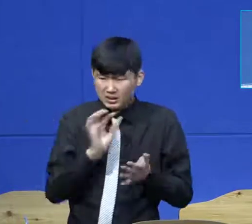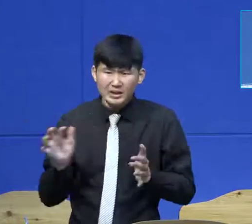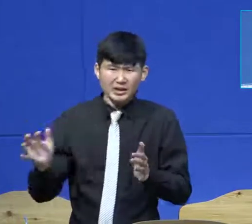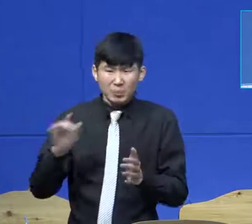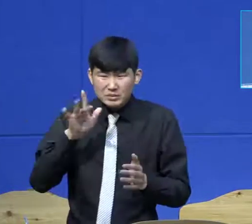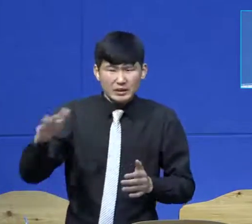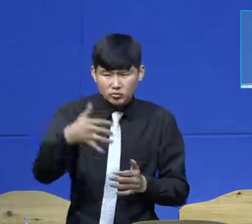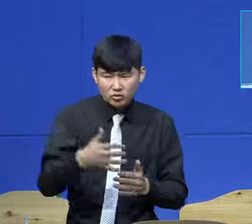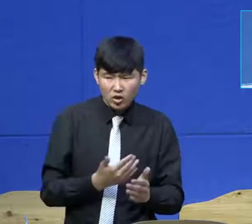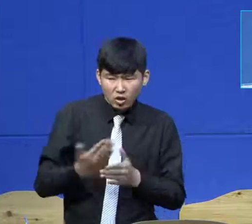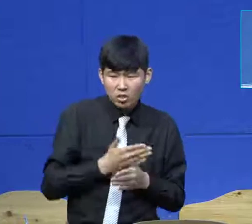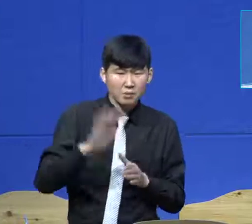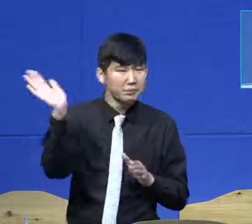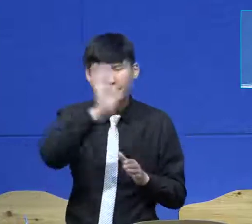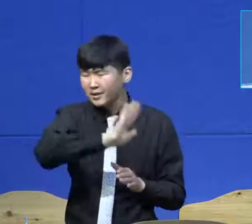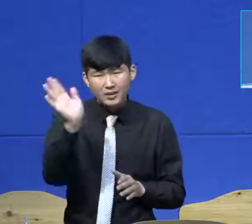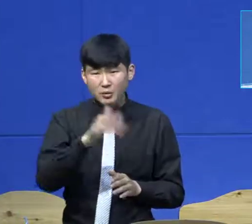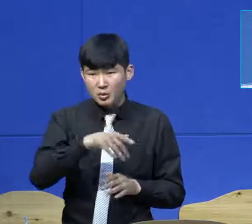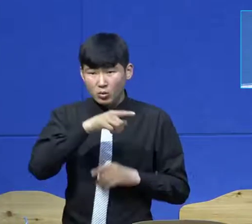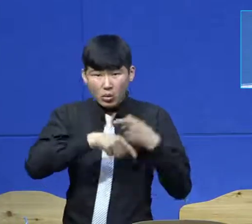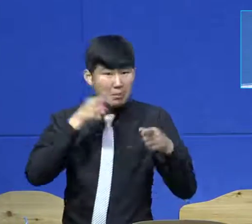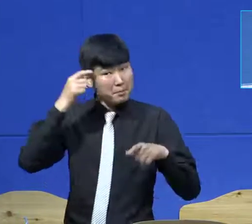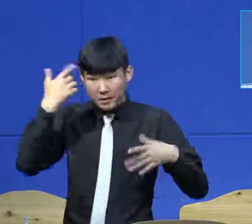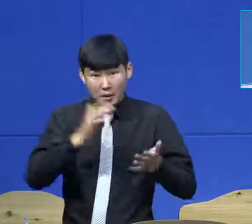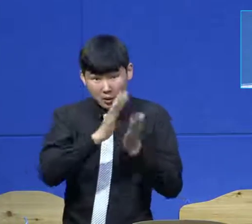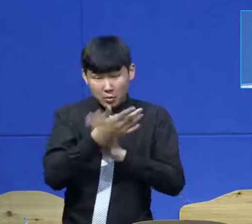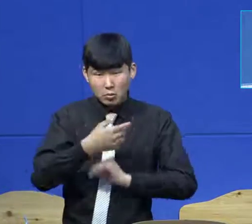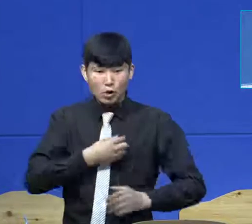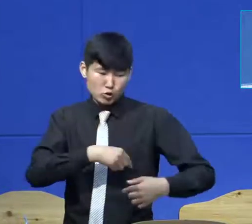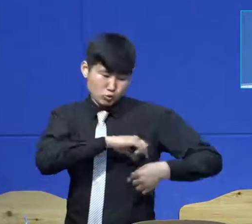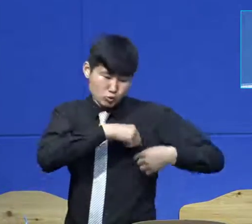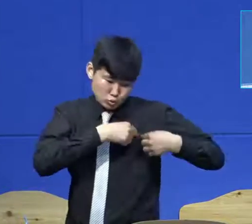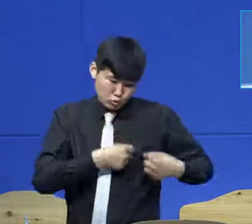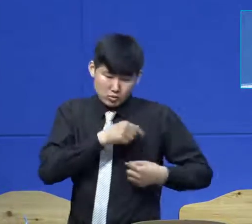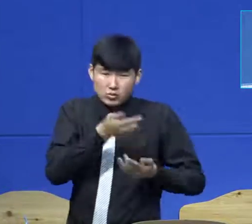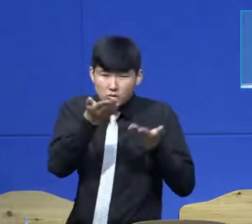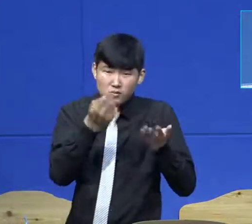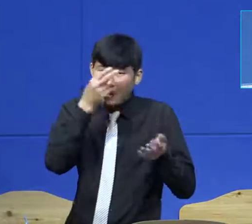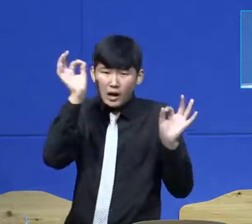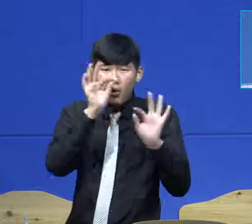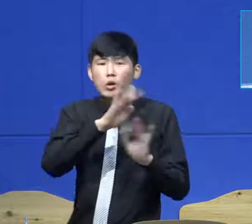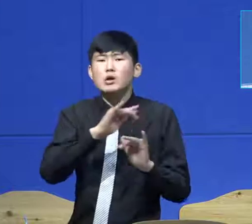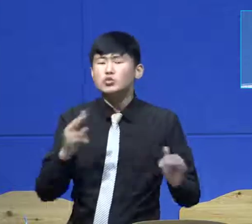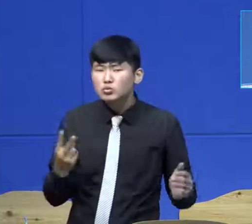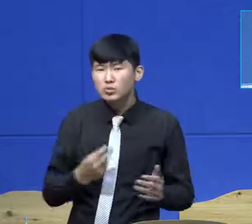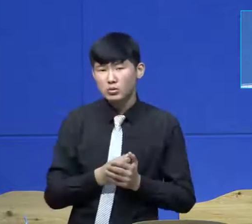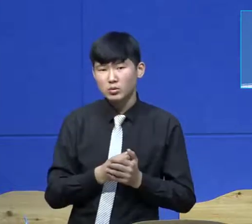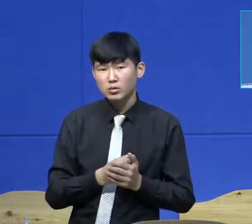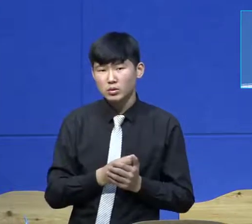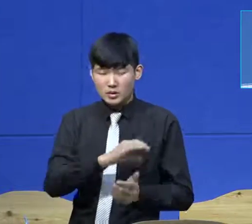хойрсуу. Би үүнийг мэдхгүй бол зүрхийн дийлэнс анхаарахгүй гэж юу? Сэтгэлийнч нь хамгаалагч үүнийг мэдхгүй гэж